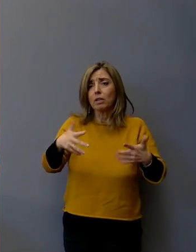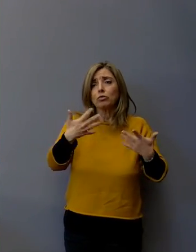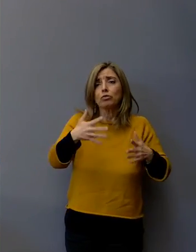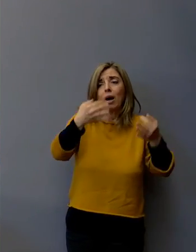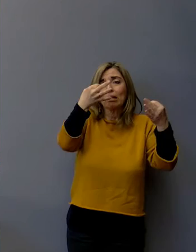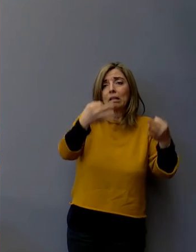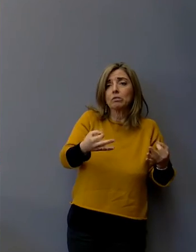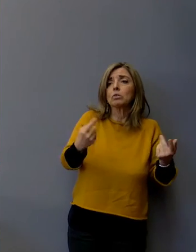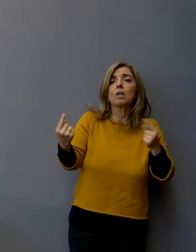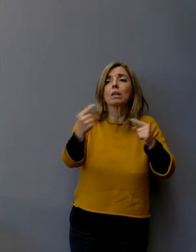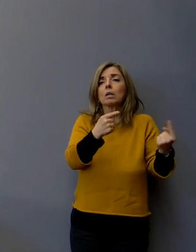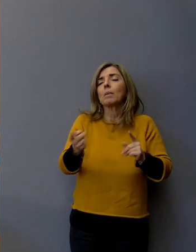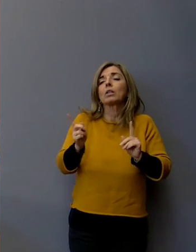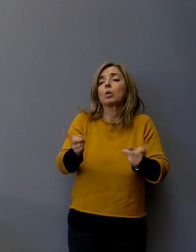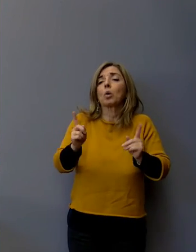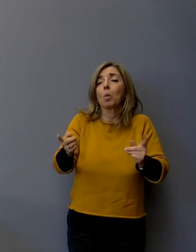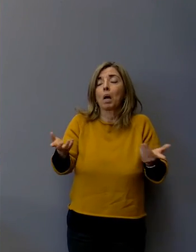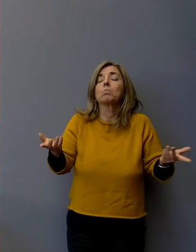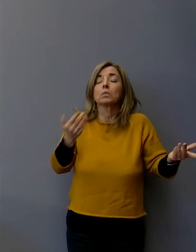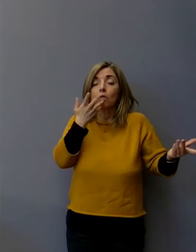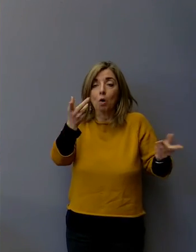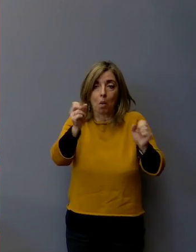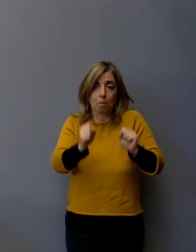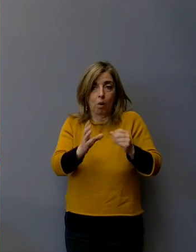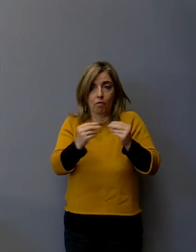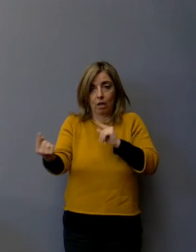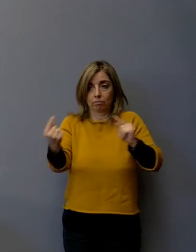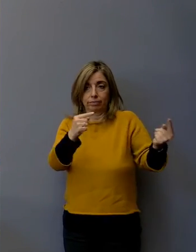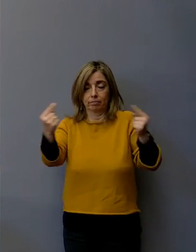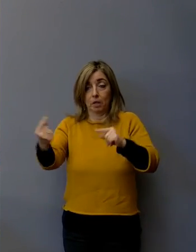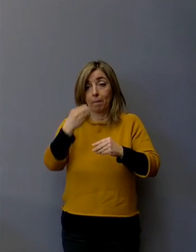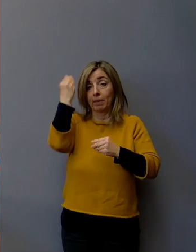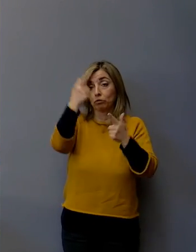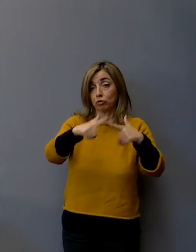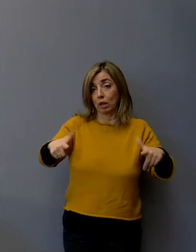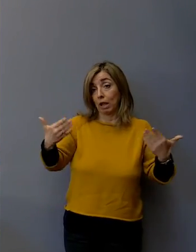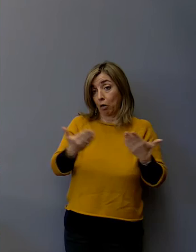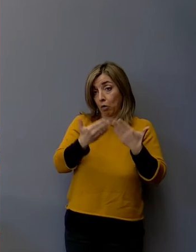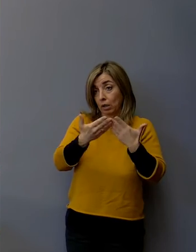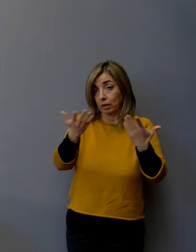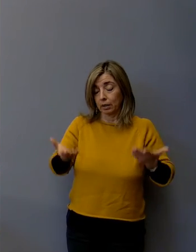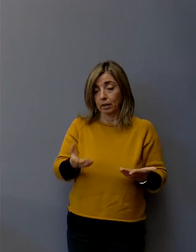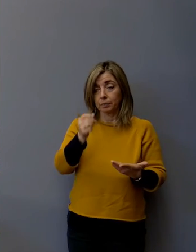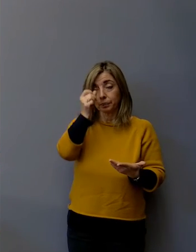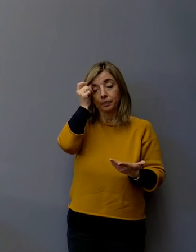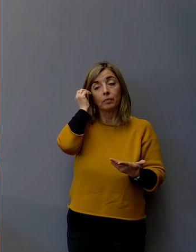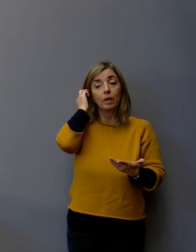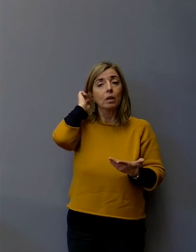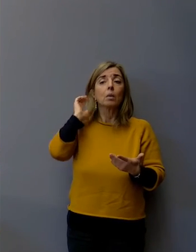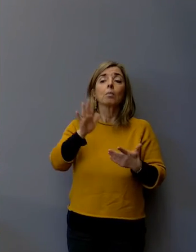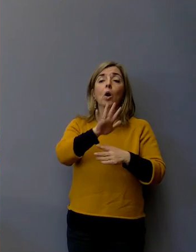dobbiamo farlo facciamo insieme la città sia con qualcuno caro crivello ha parlato di